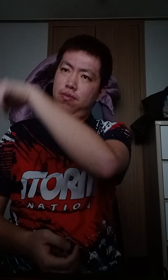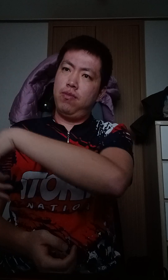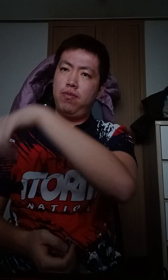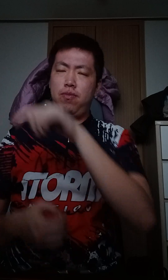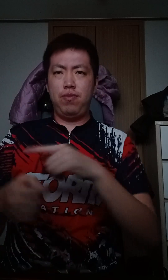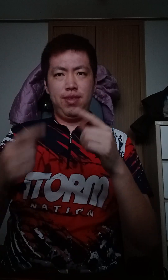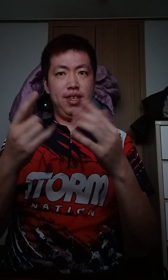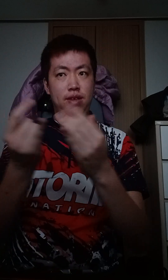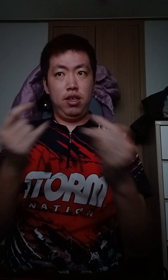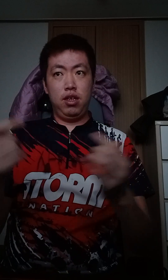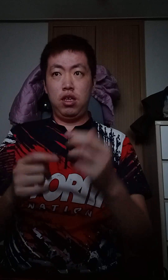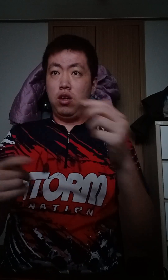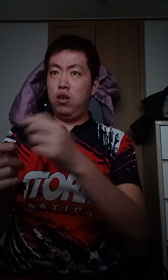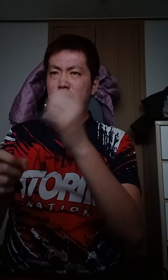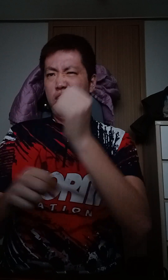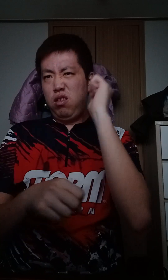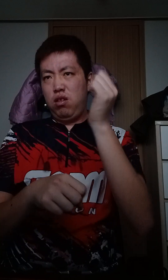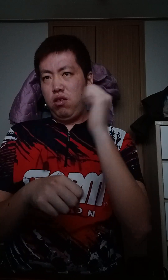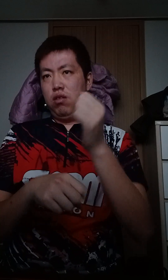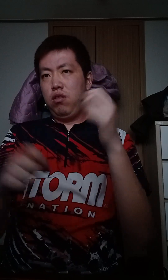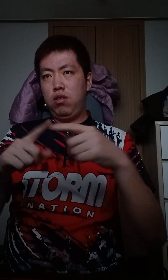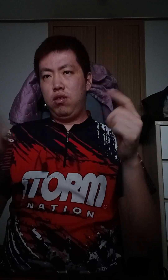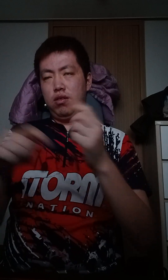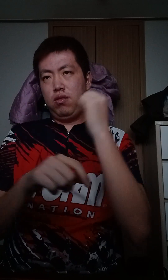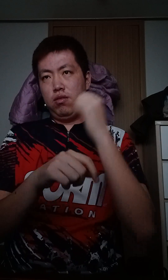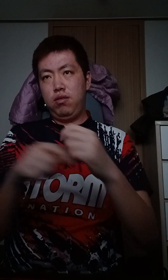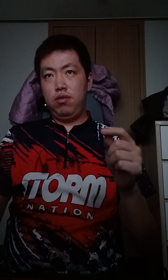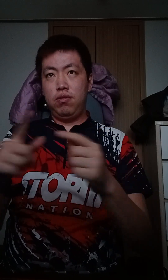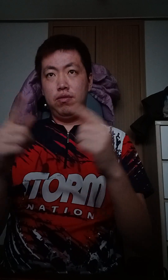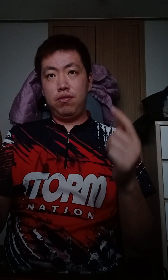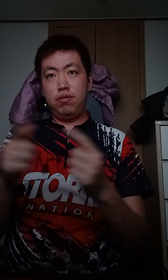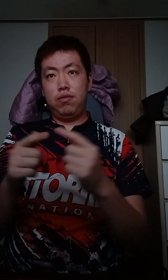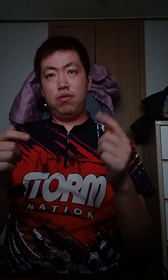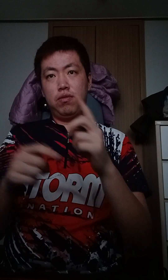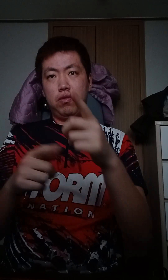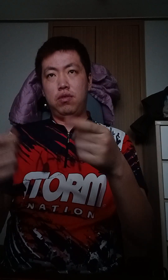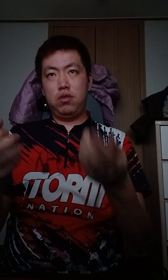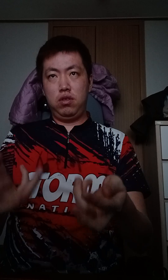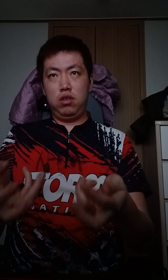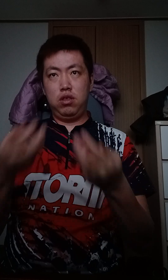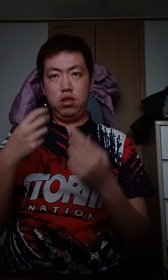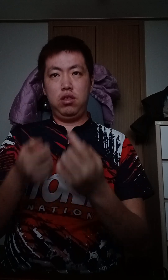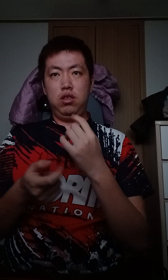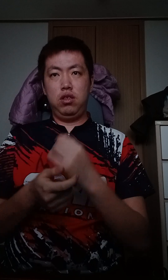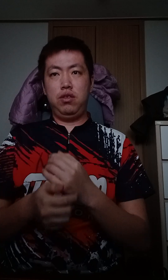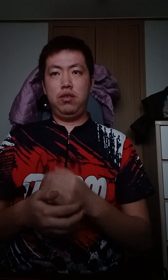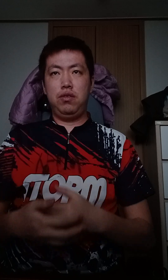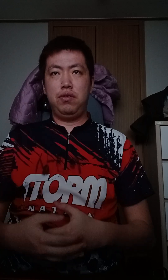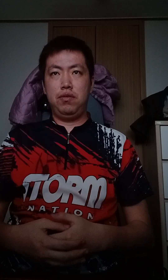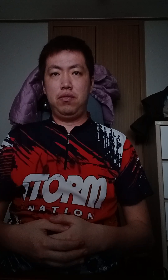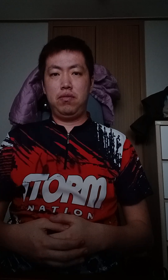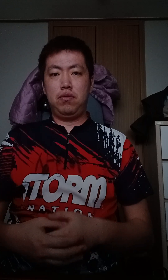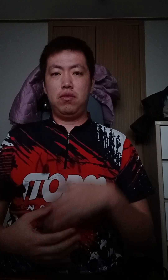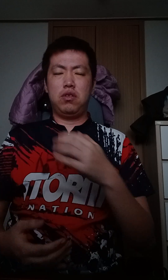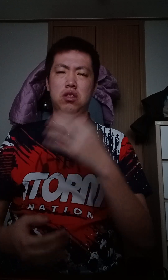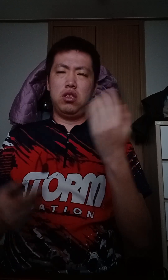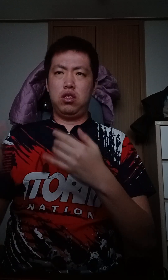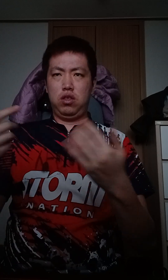달려나온 시민들이 망치로 버스의 뒷유리창을 깨고 아이들을 한 명씩 차례로 구조합니다. 놀란 아이들을 달래며 다친